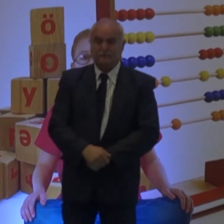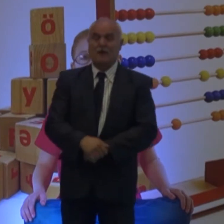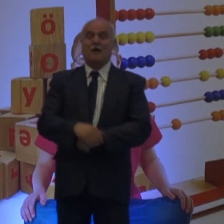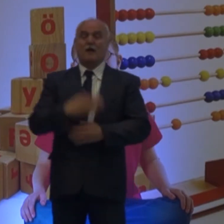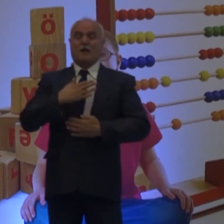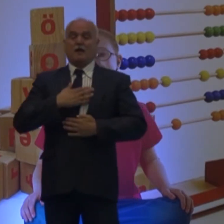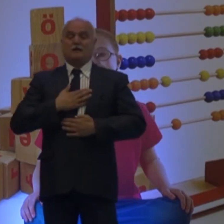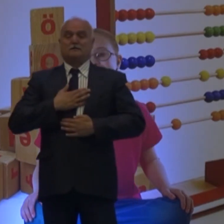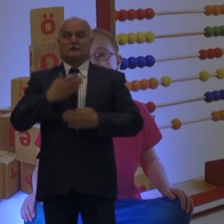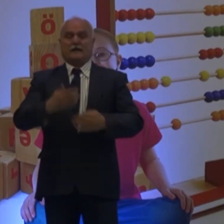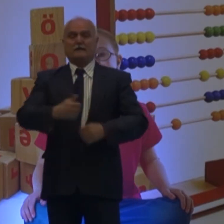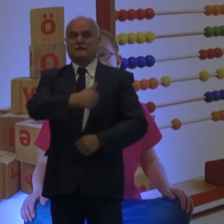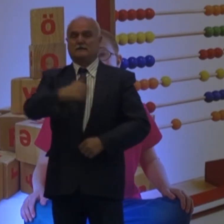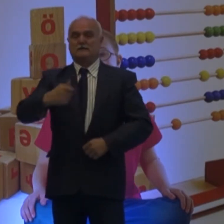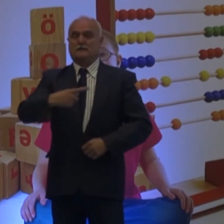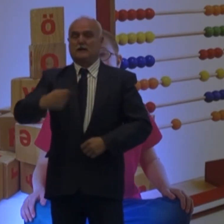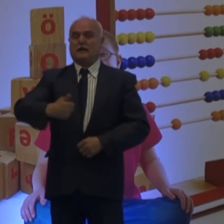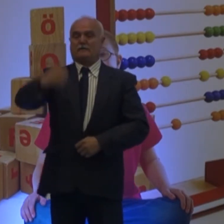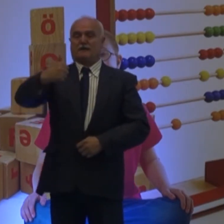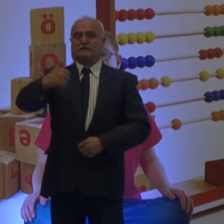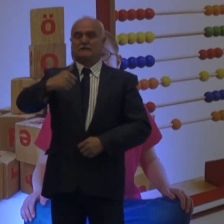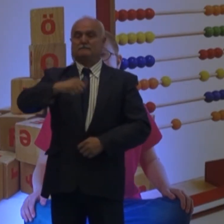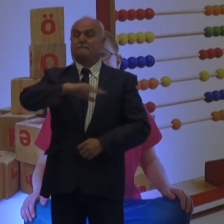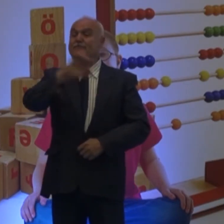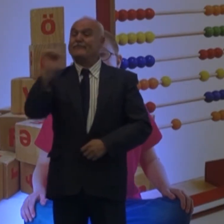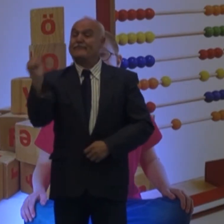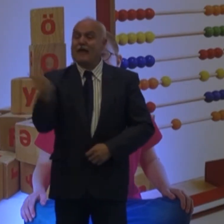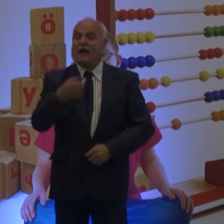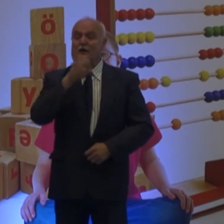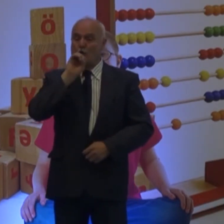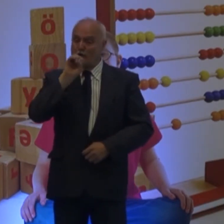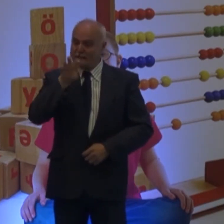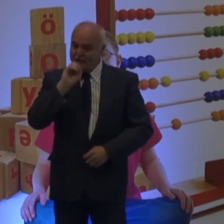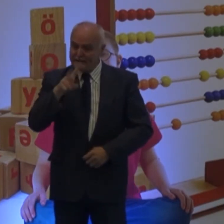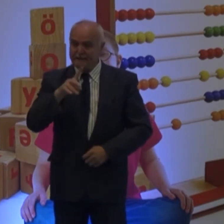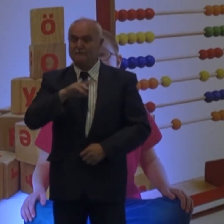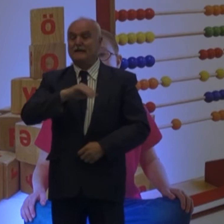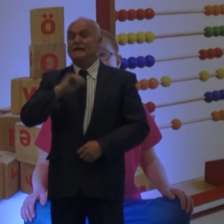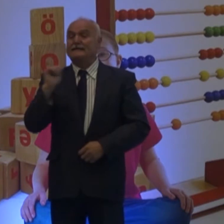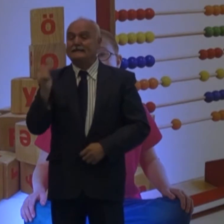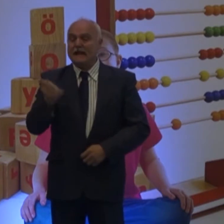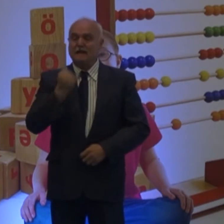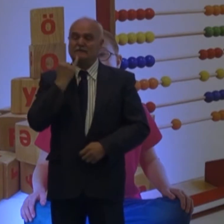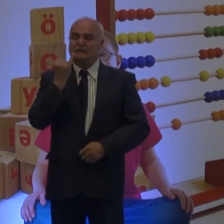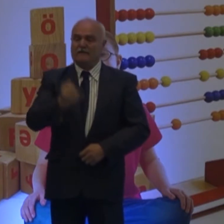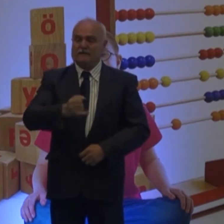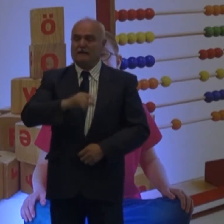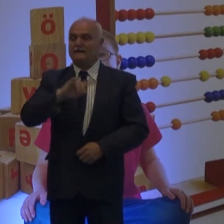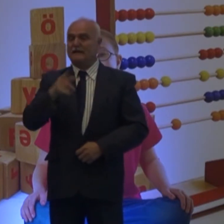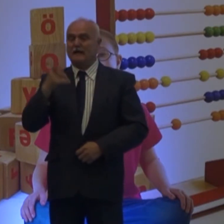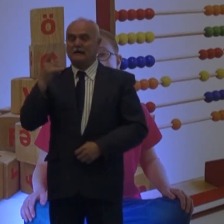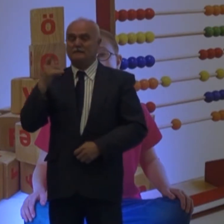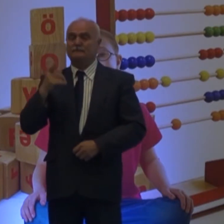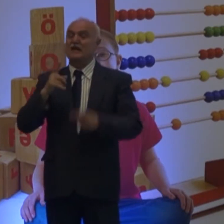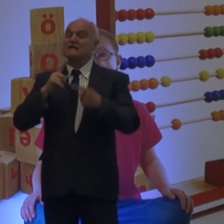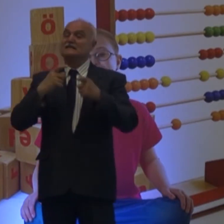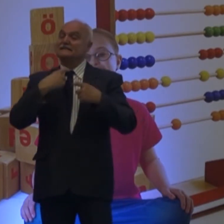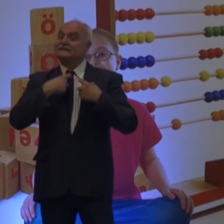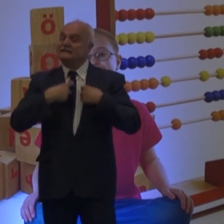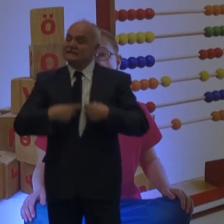Sayın Başkanım, değerli hocalarım, değerli öğretmenlerim, değerli misafirler, sivil ve